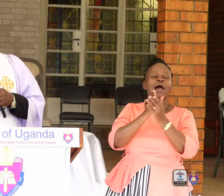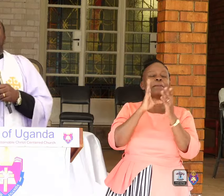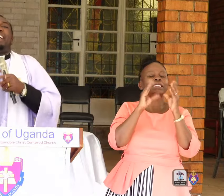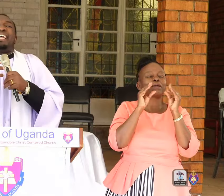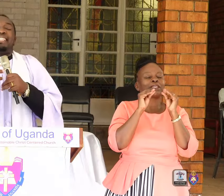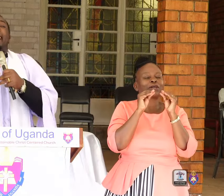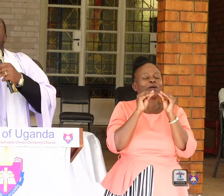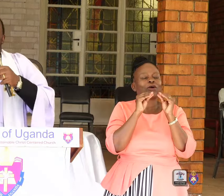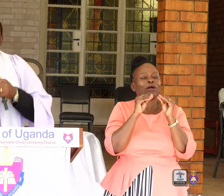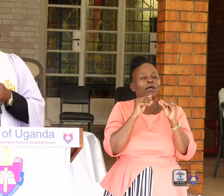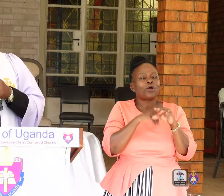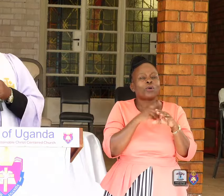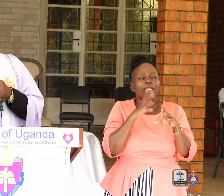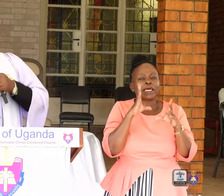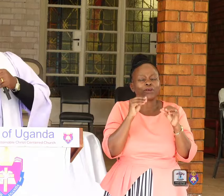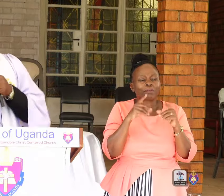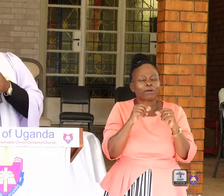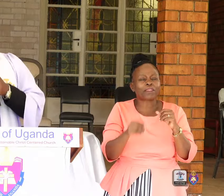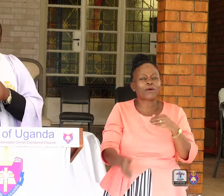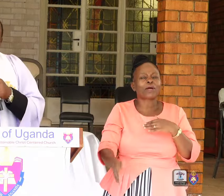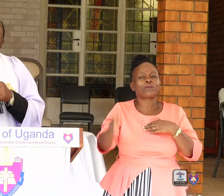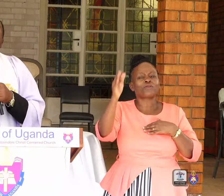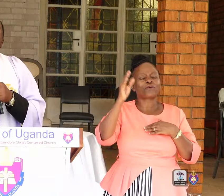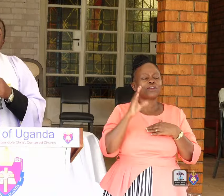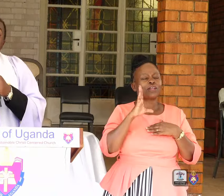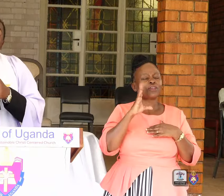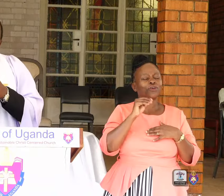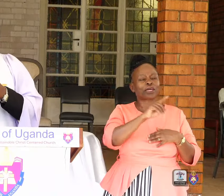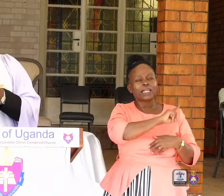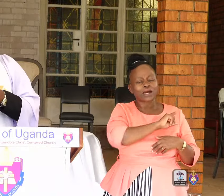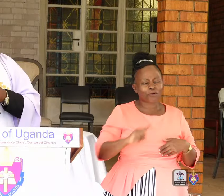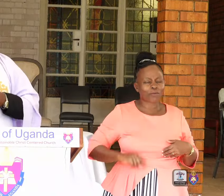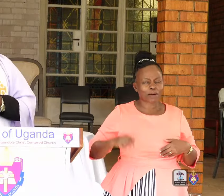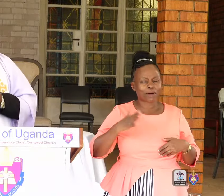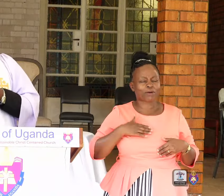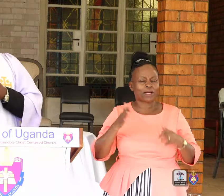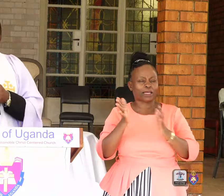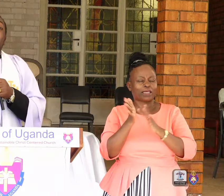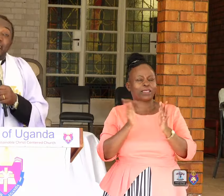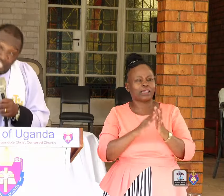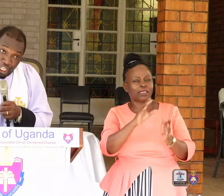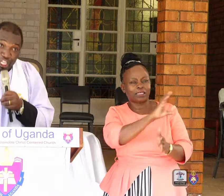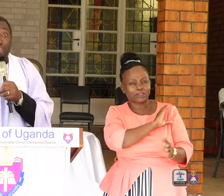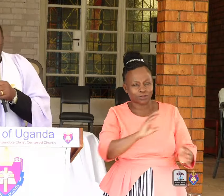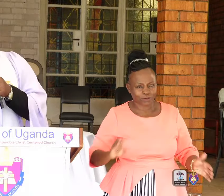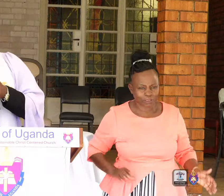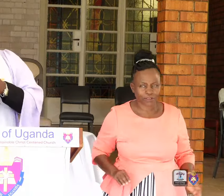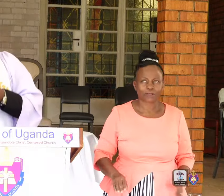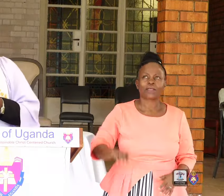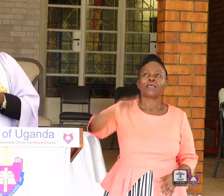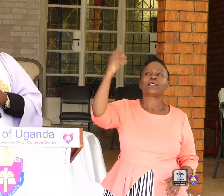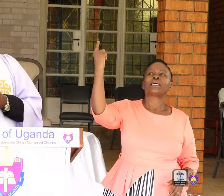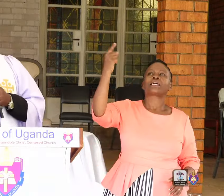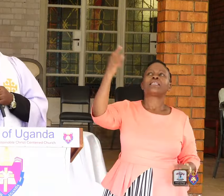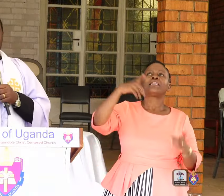Bwe njogera ekigambo kya Katonda, njogera ku Mukama wange Yesu Kristo. Ye kennyini kye